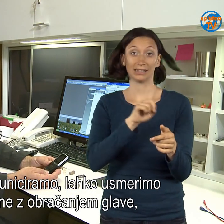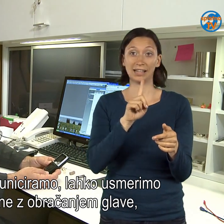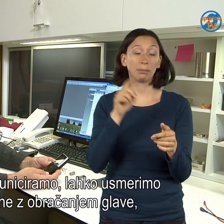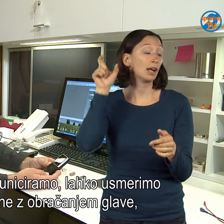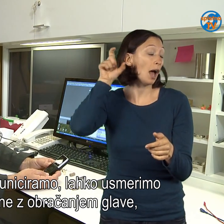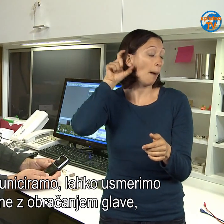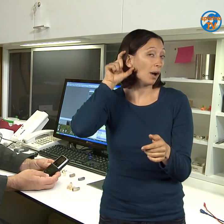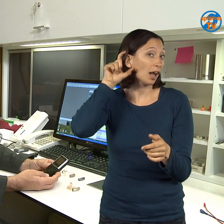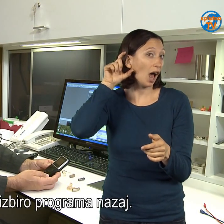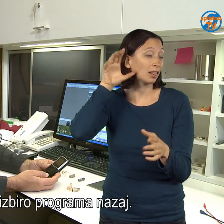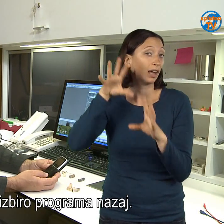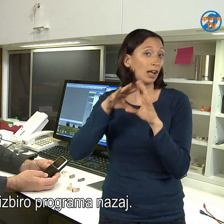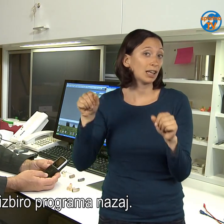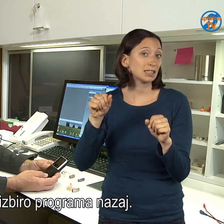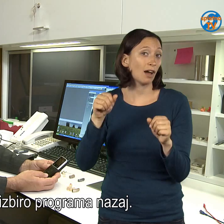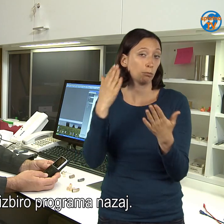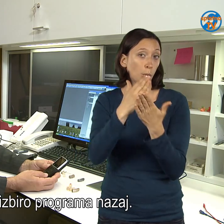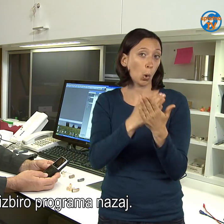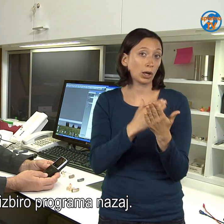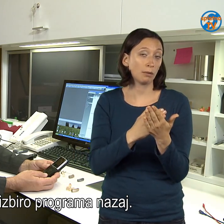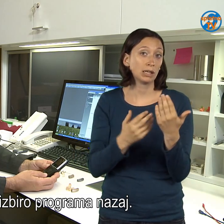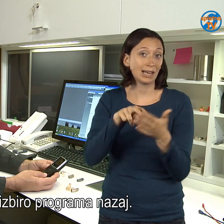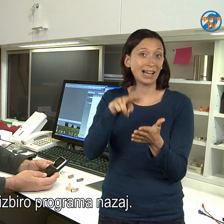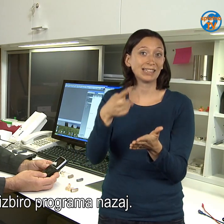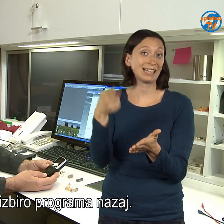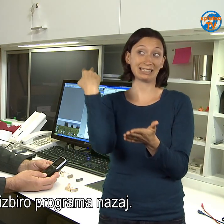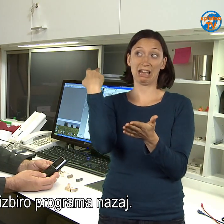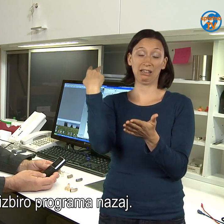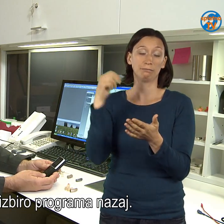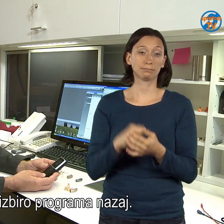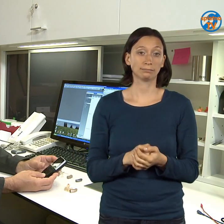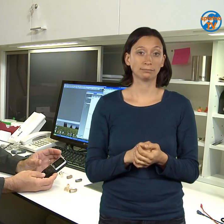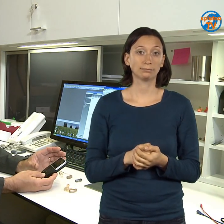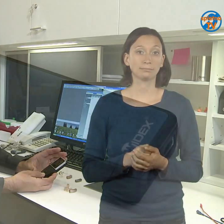glave, ampak z izbiro programa nazaj.